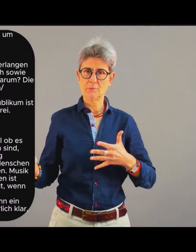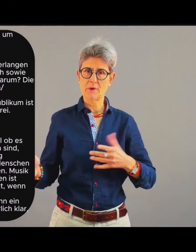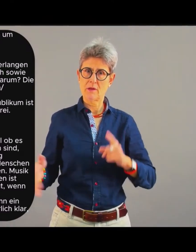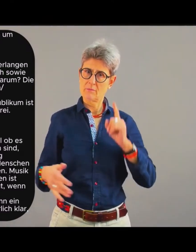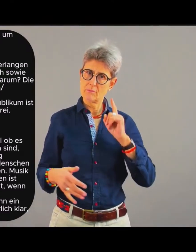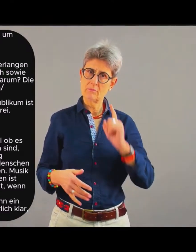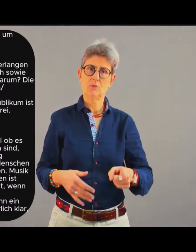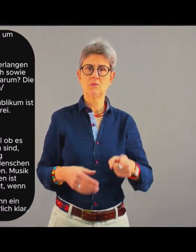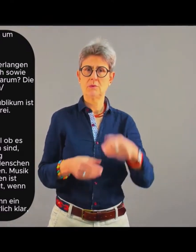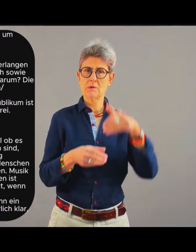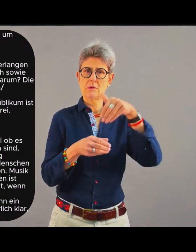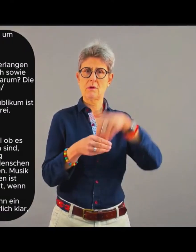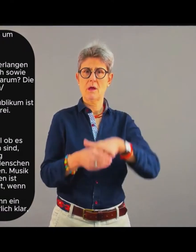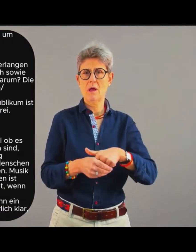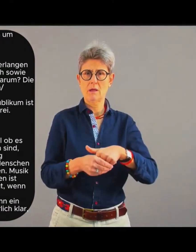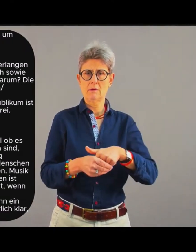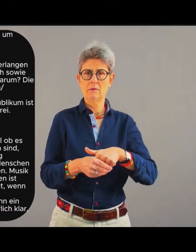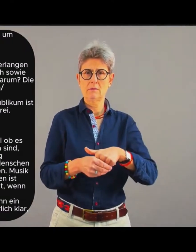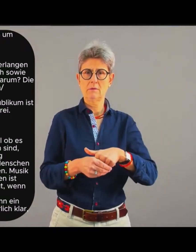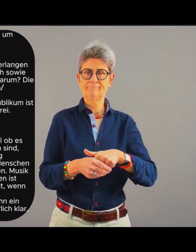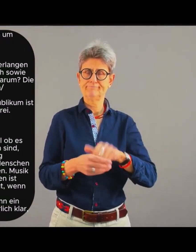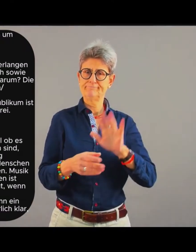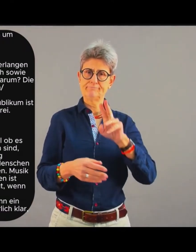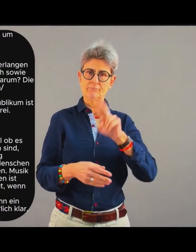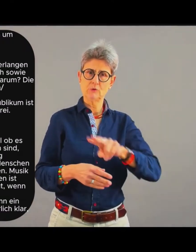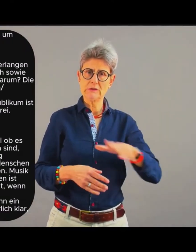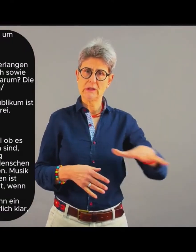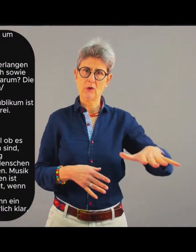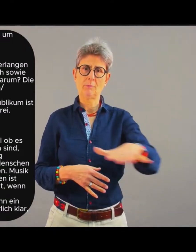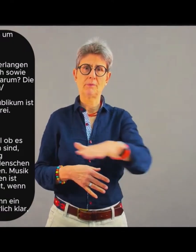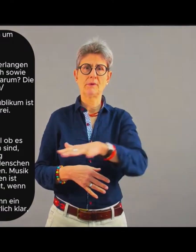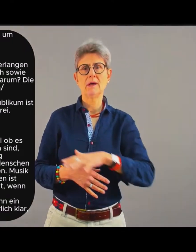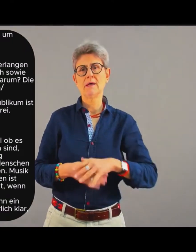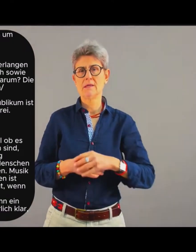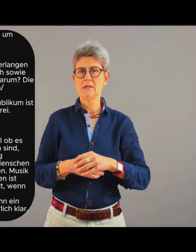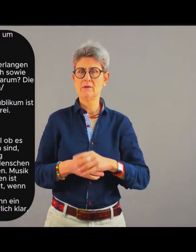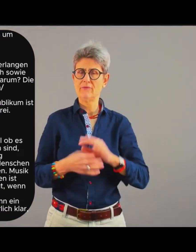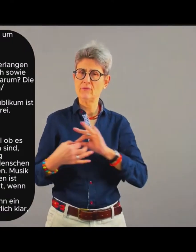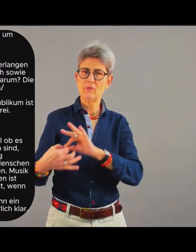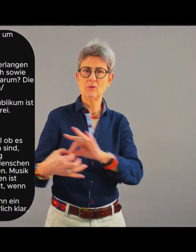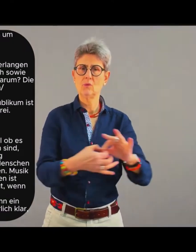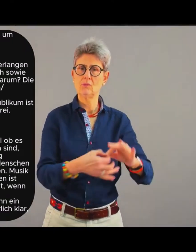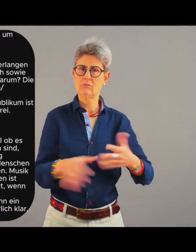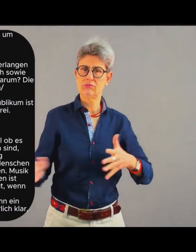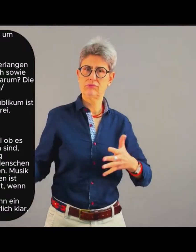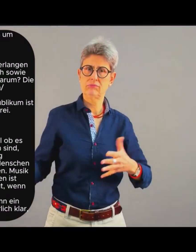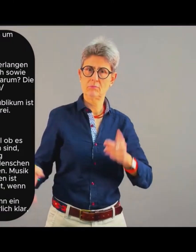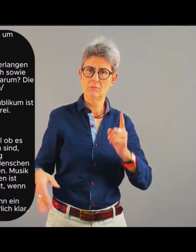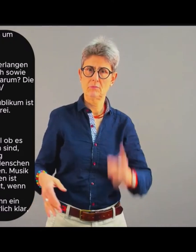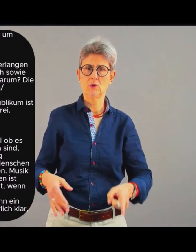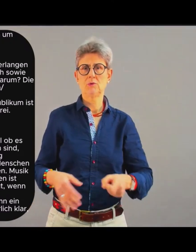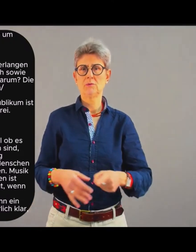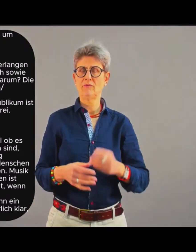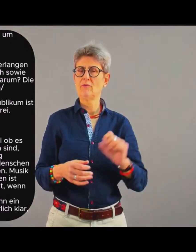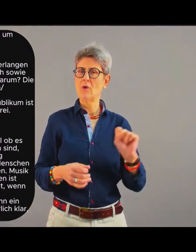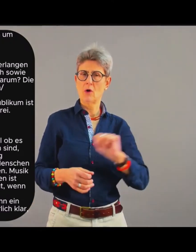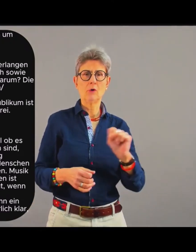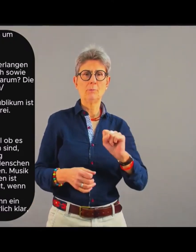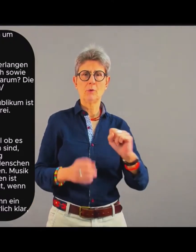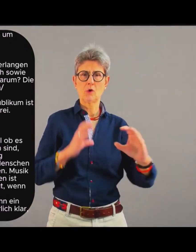euch wenden, um nachdrücklich zu erklären. Erstens, wir, die Gebärdensprachgemeinschaft, verlangen Inhalte in DGS, im Museumsbereich,